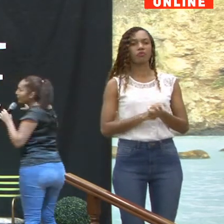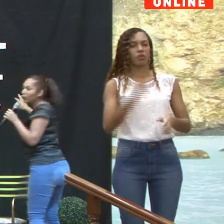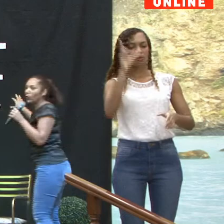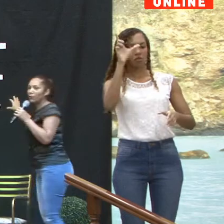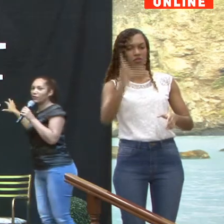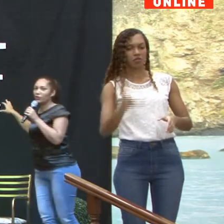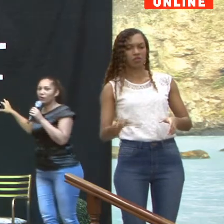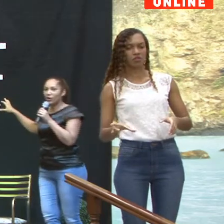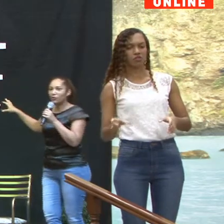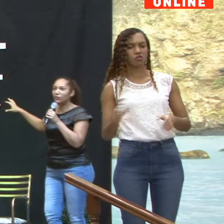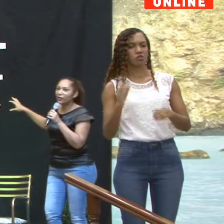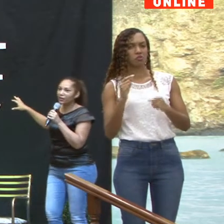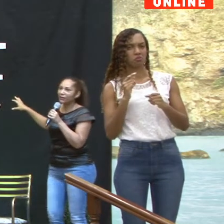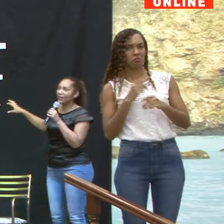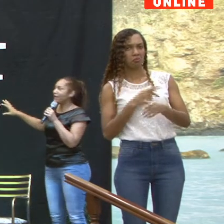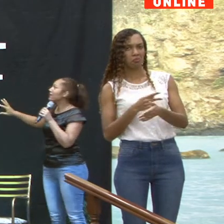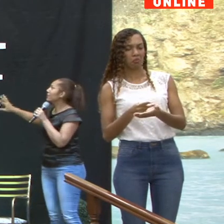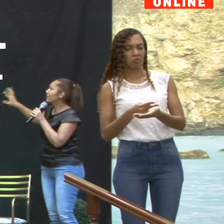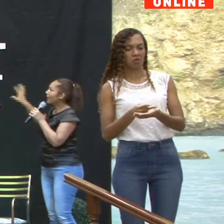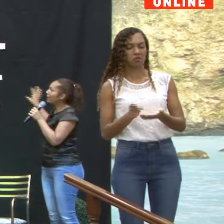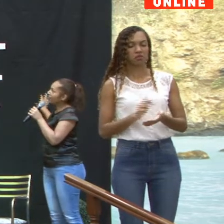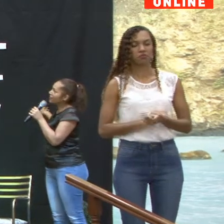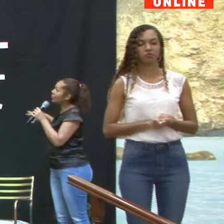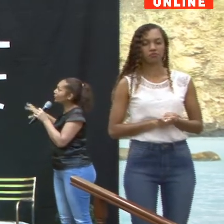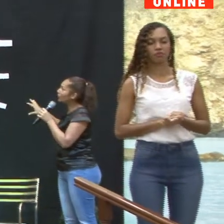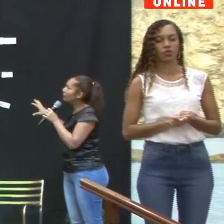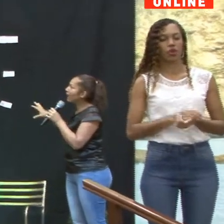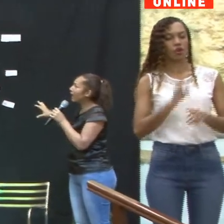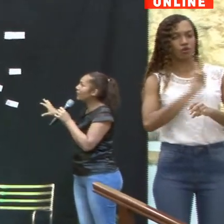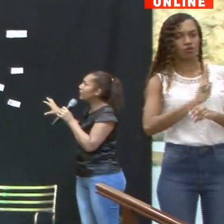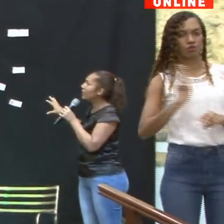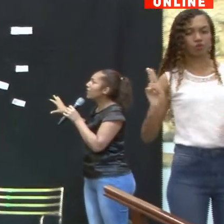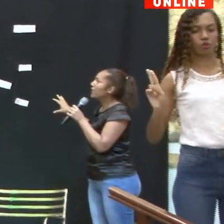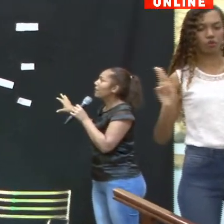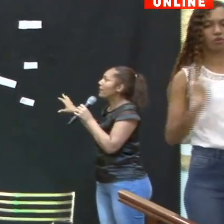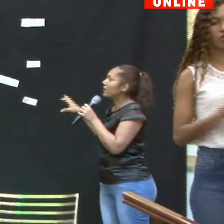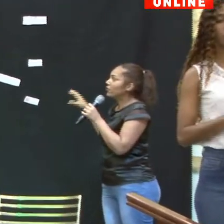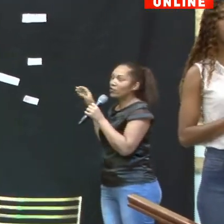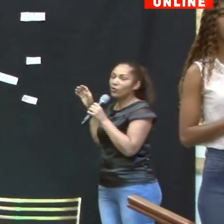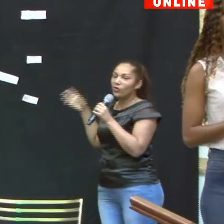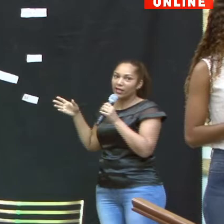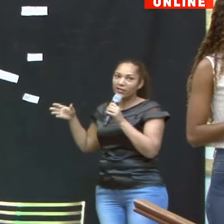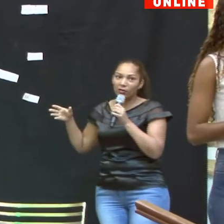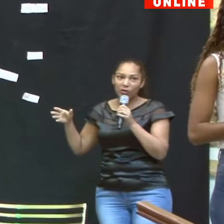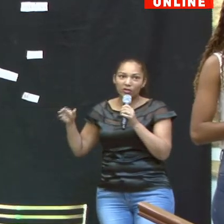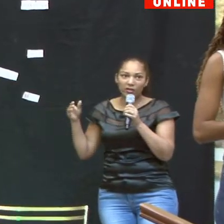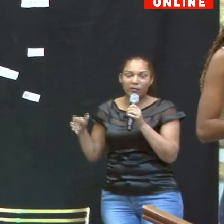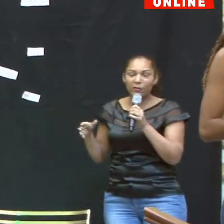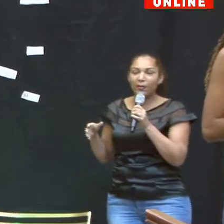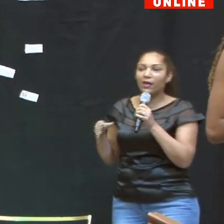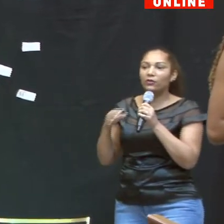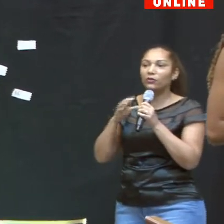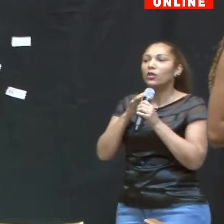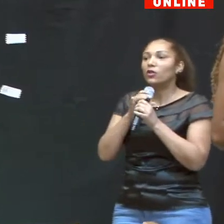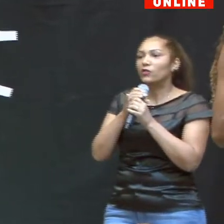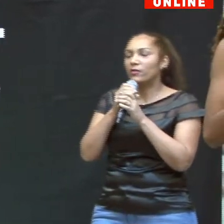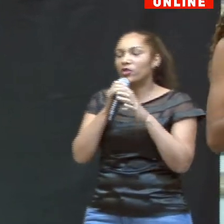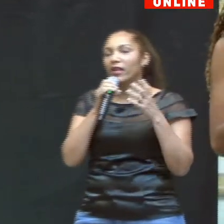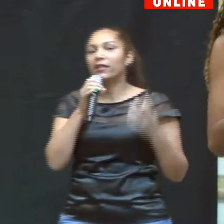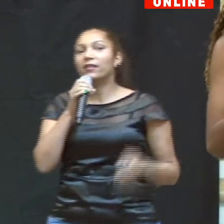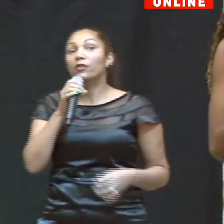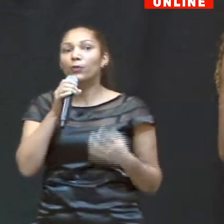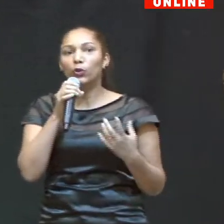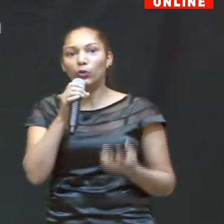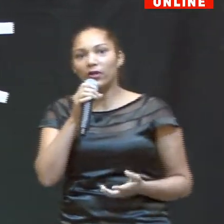Alguns sobrenomes, lógico que, né, a gente sabe que existe muito mais, mas a gente, nessa noite, nesse momento, nós vamos